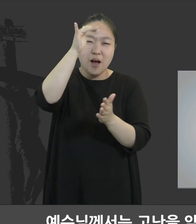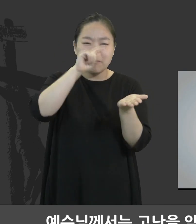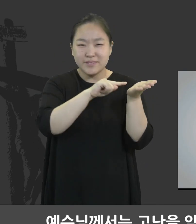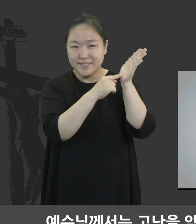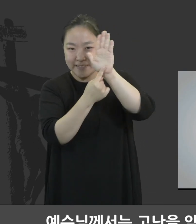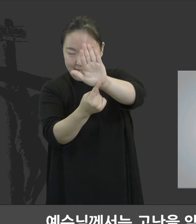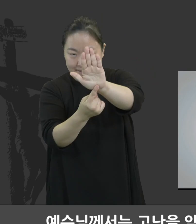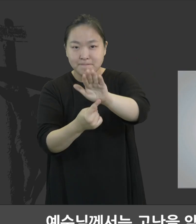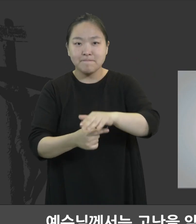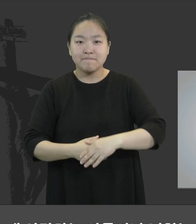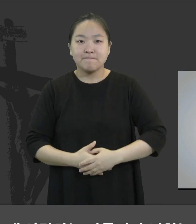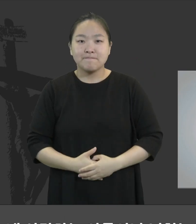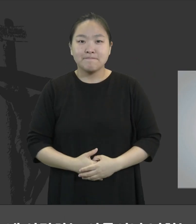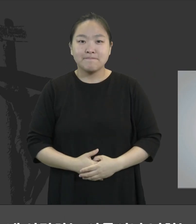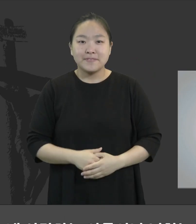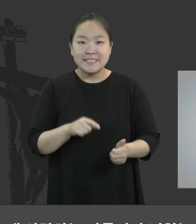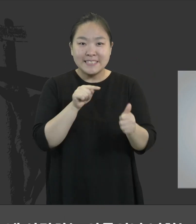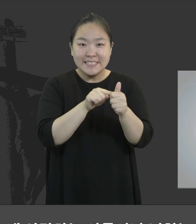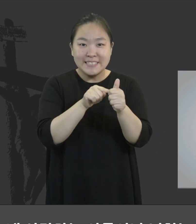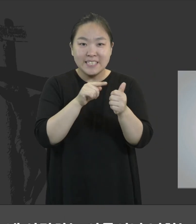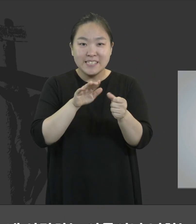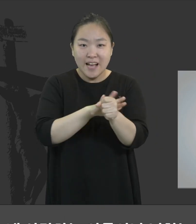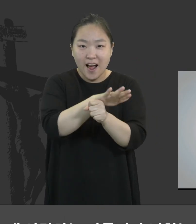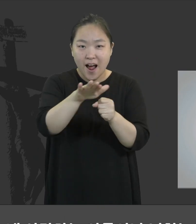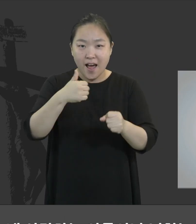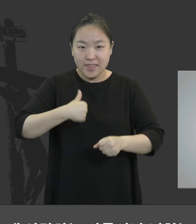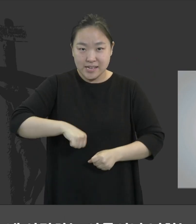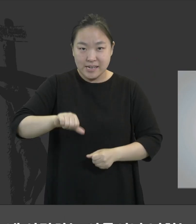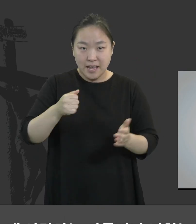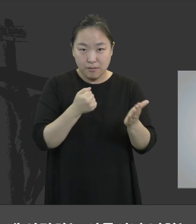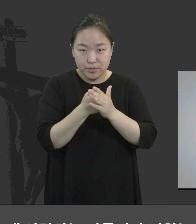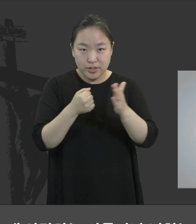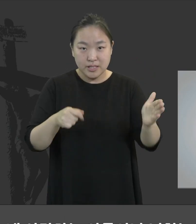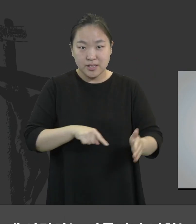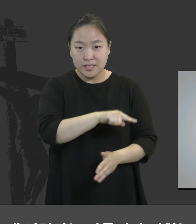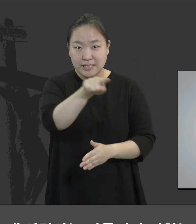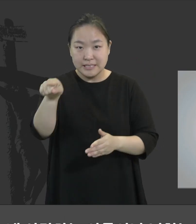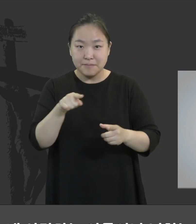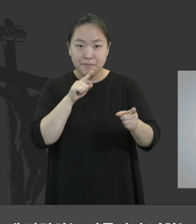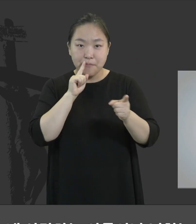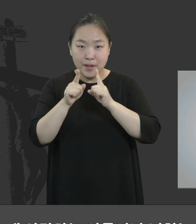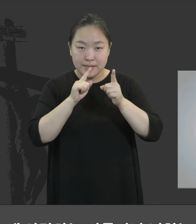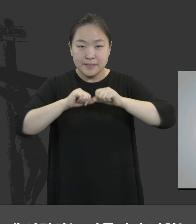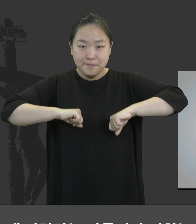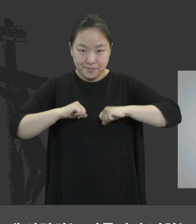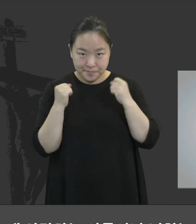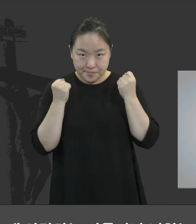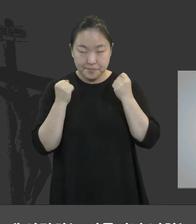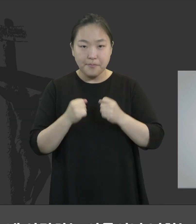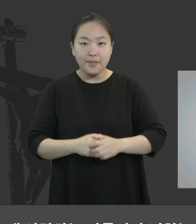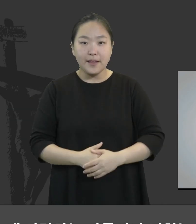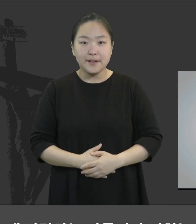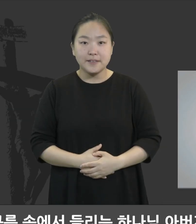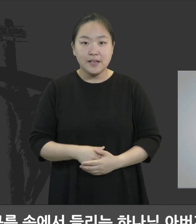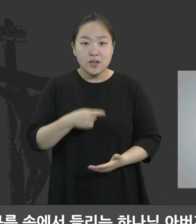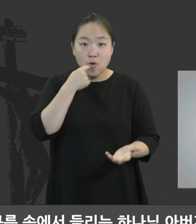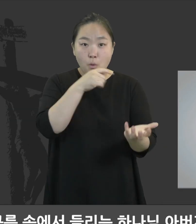밝히 드러내셨습니다. 이는 내 사랑하는 아들이니 너희는 그의 말을